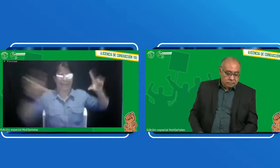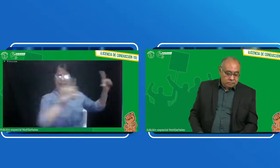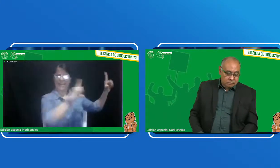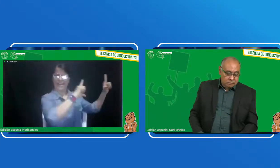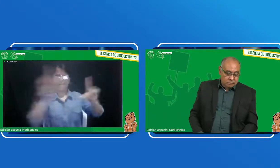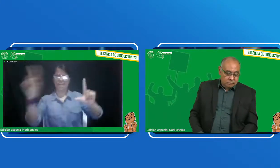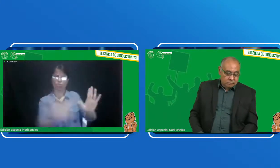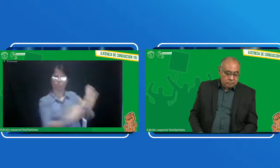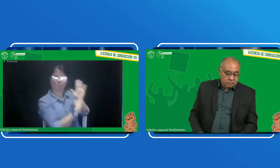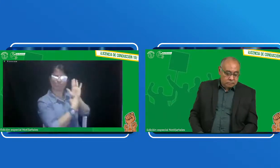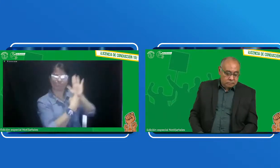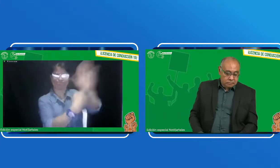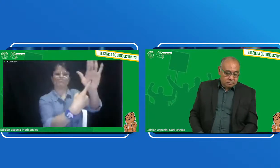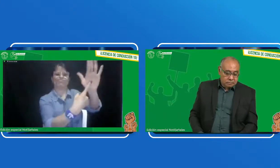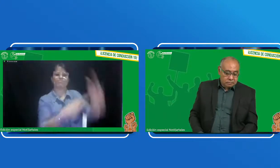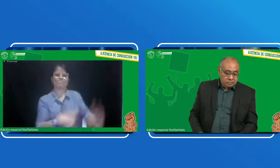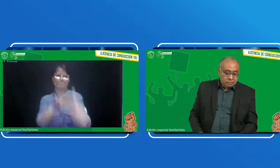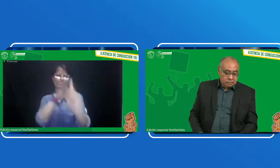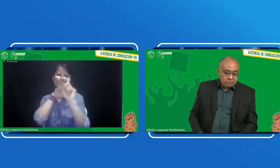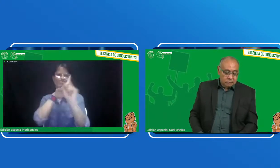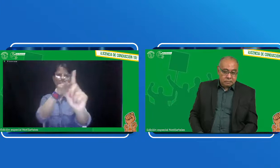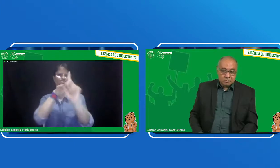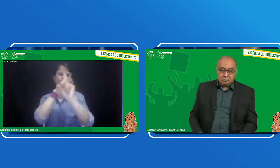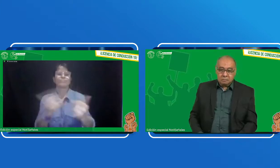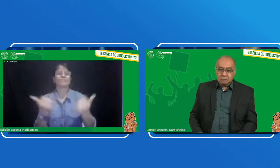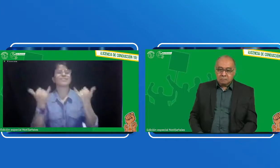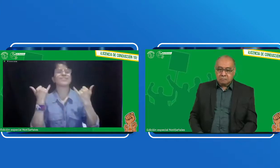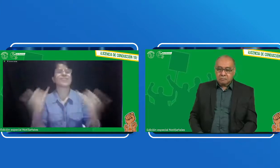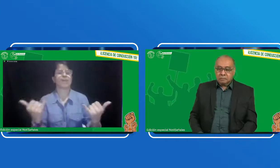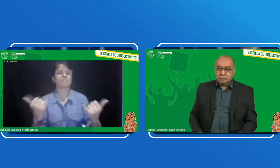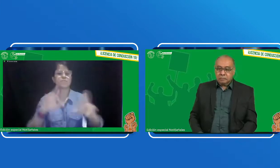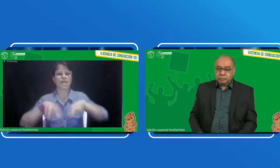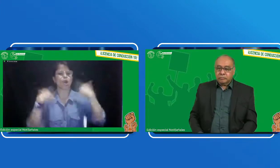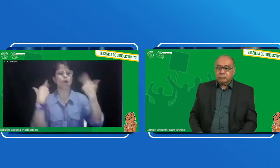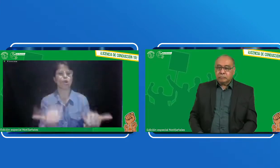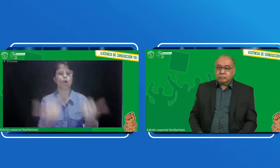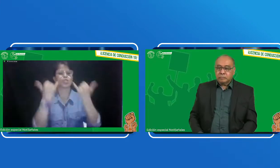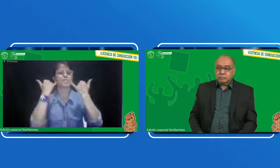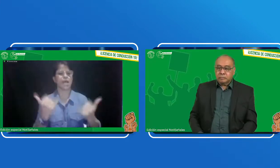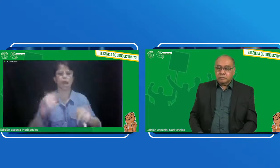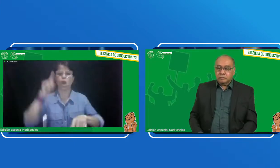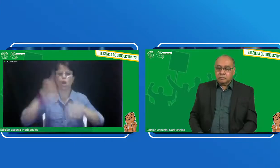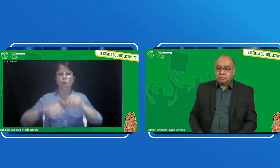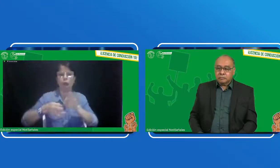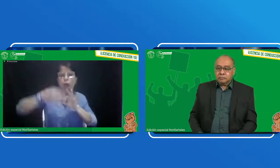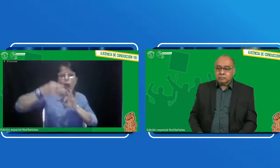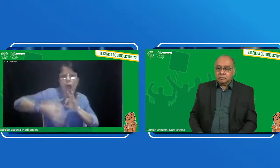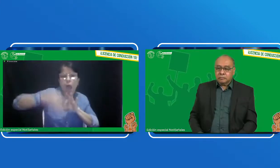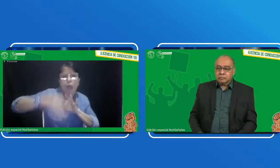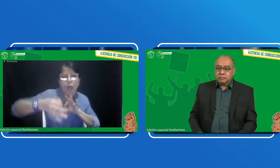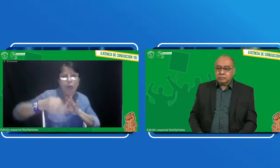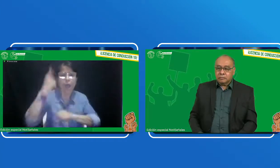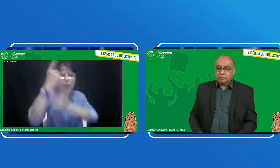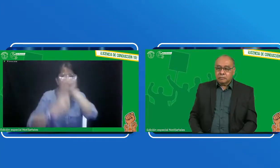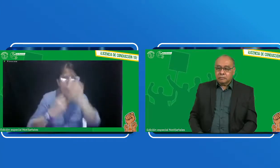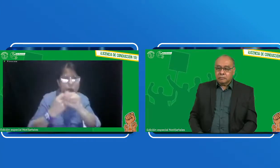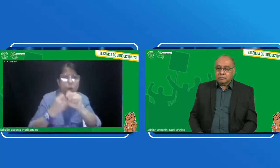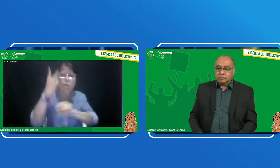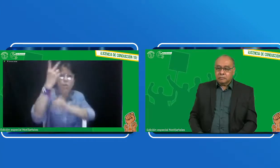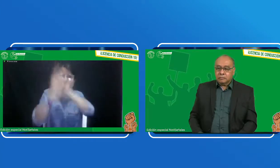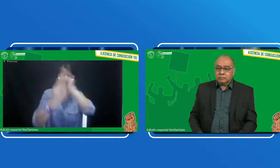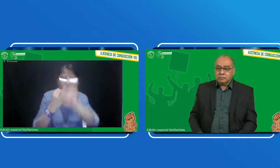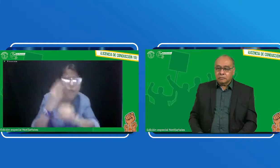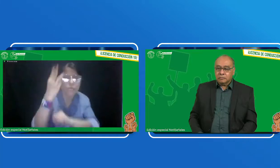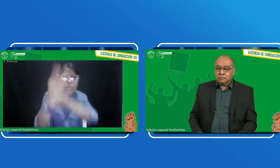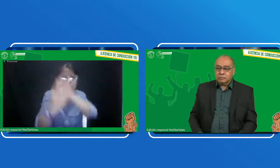a este requerimiento que estamos pidiendo, que se nos dé la licencia de conducción para el transporte público, y